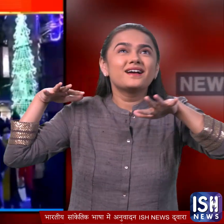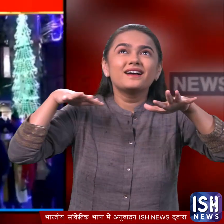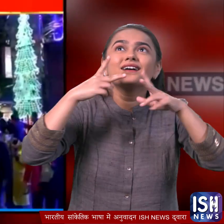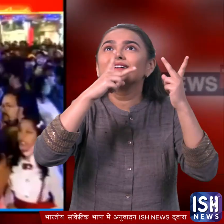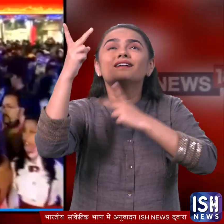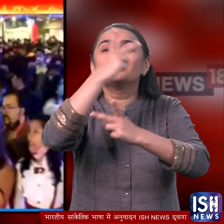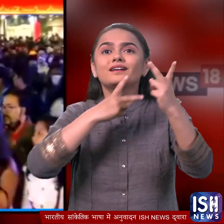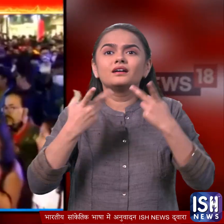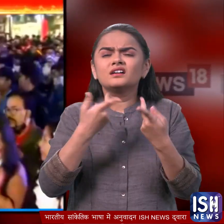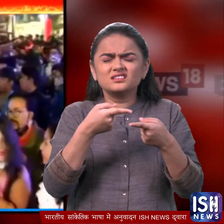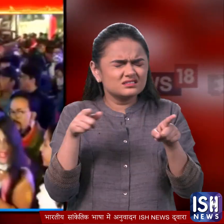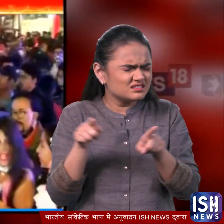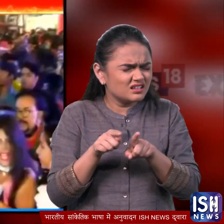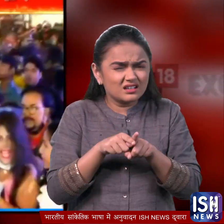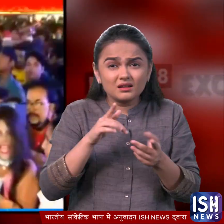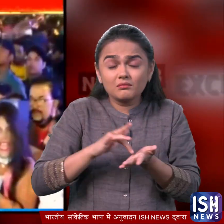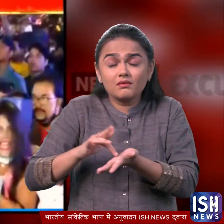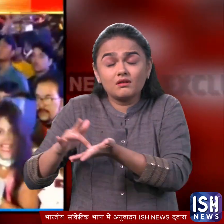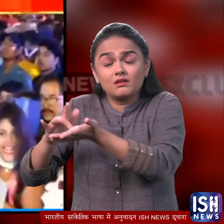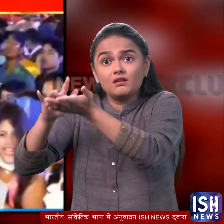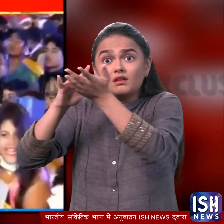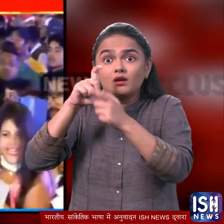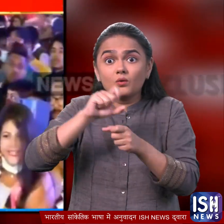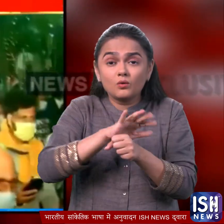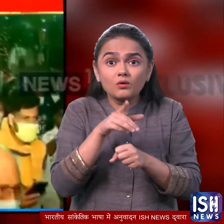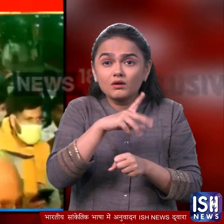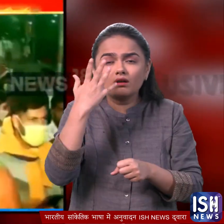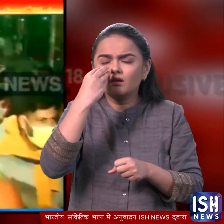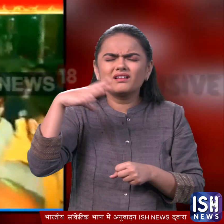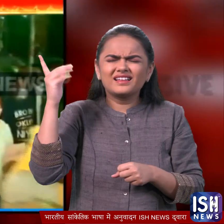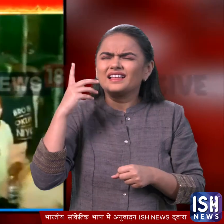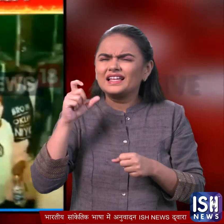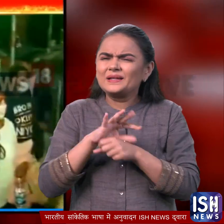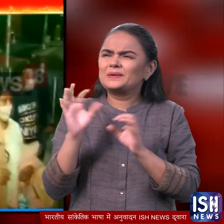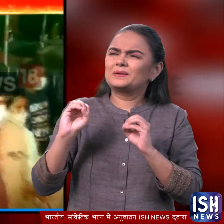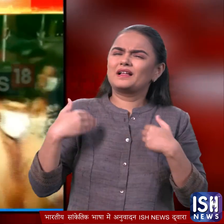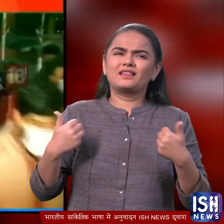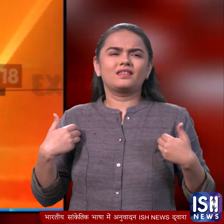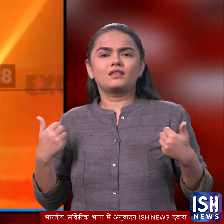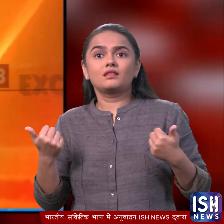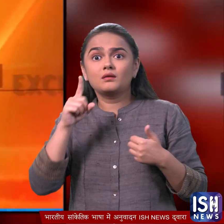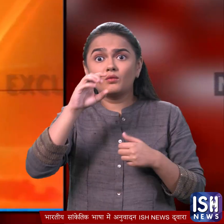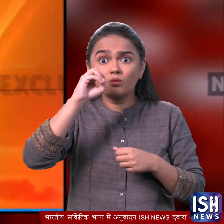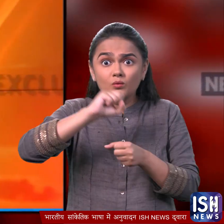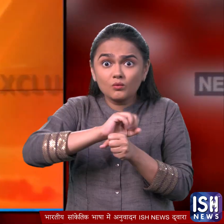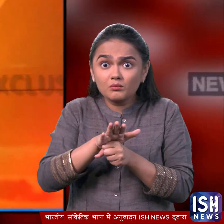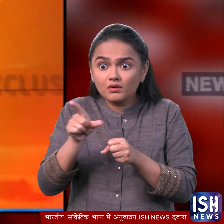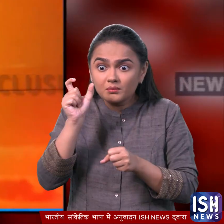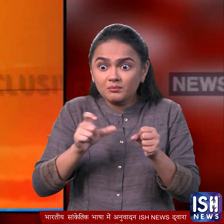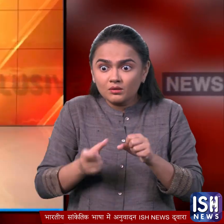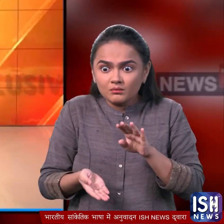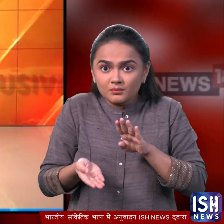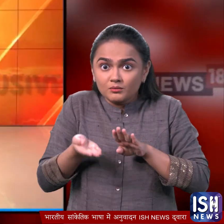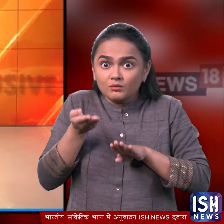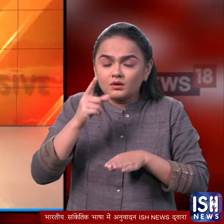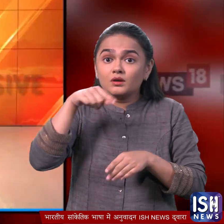में लोग वहां जुटे थे। इसी तरह देश के कई दूसरे शहरों में भी कोरोना के खतरे की अनदेखी की तस्वीरें सामने आईं। हालांकि ओमिक्रॉन के बढ़ते मरीजों की वजह